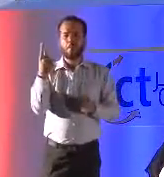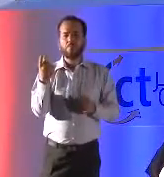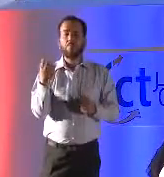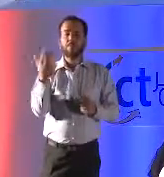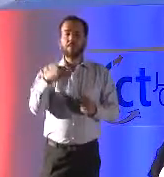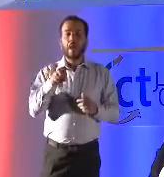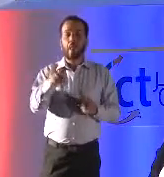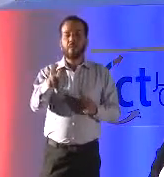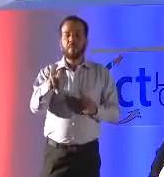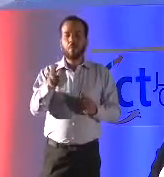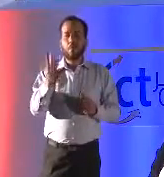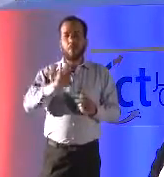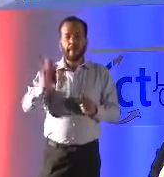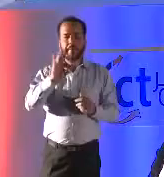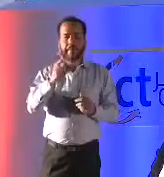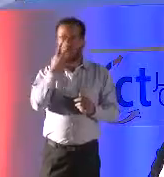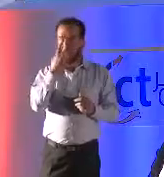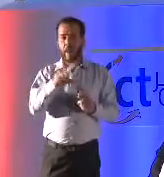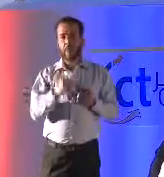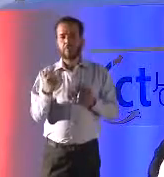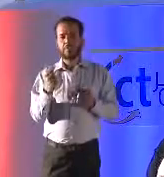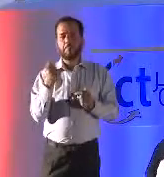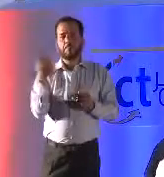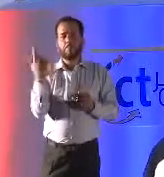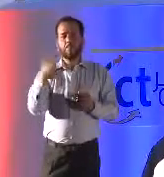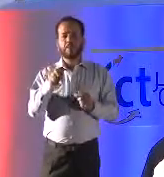150 ألف كفيف في الخليج.